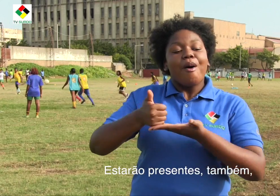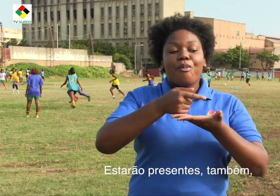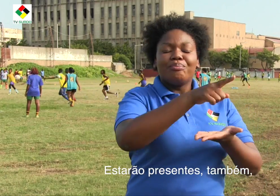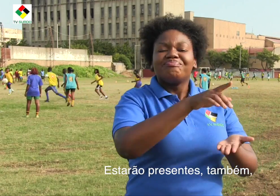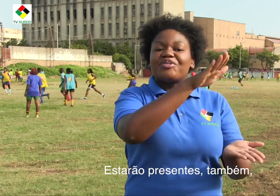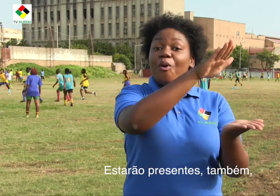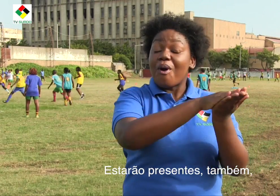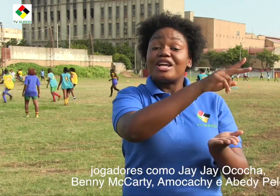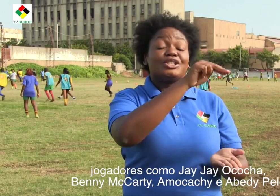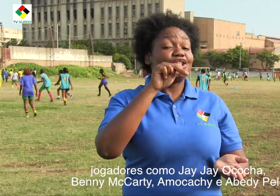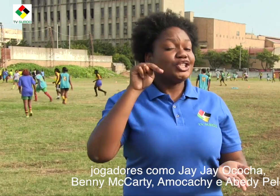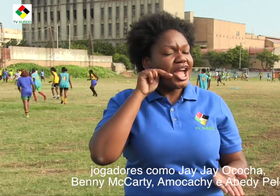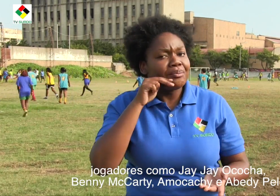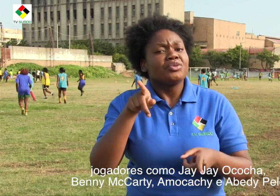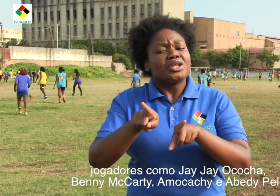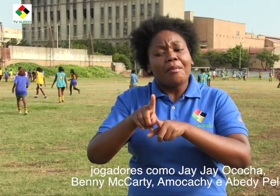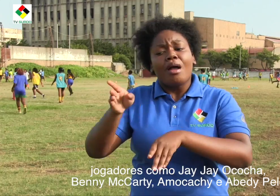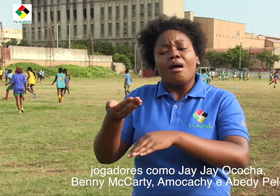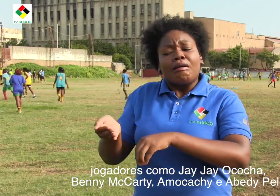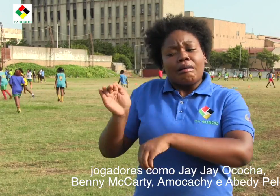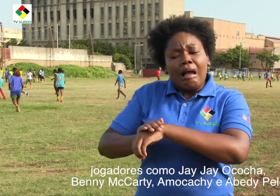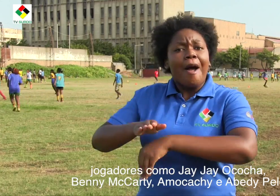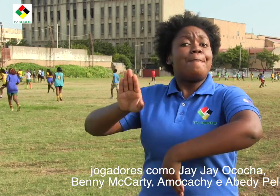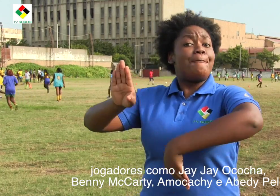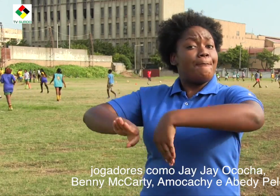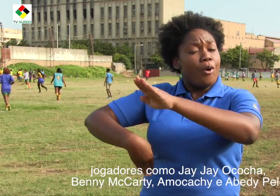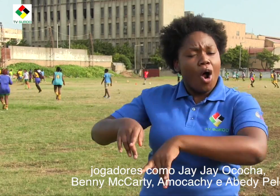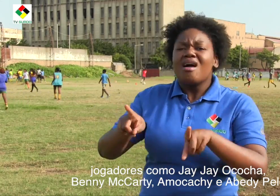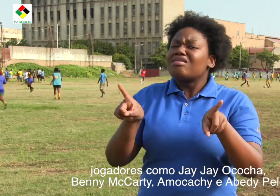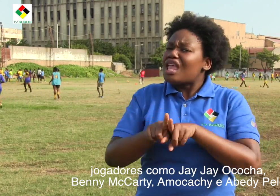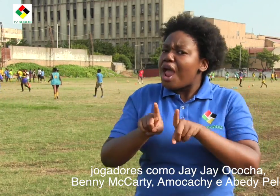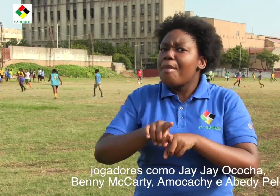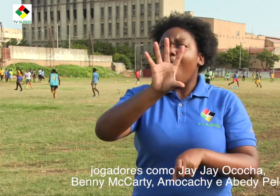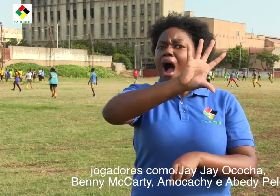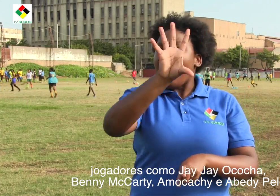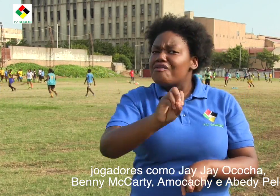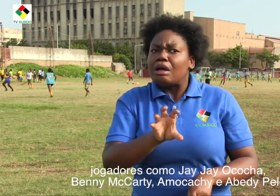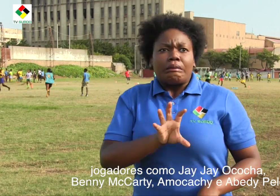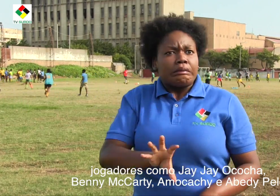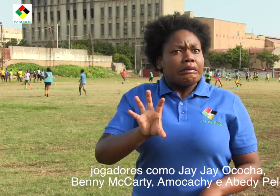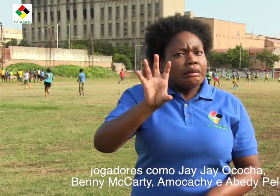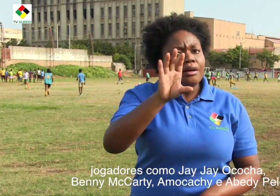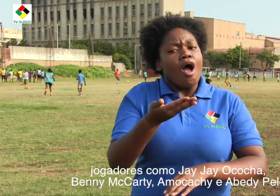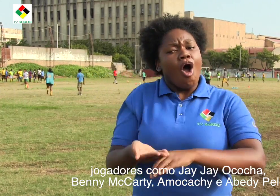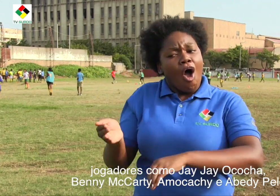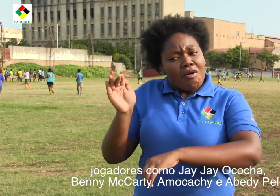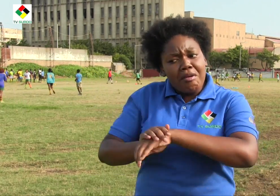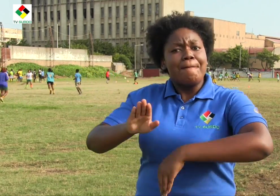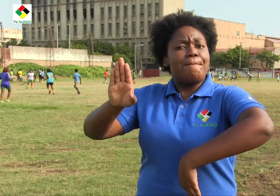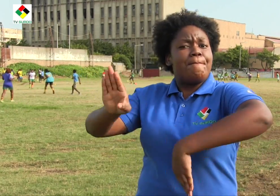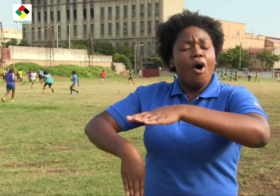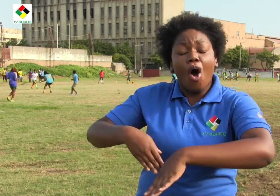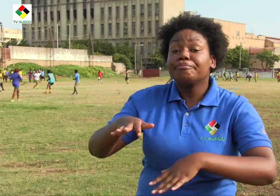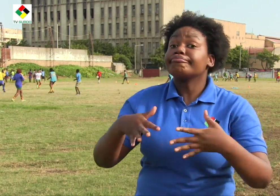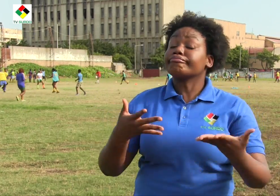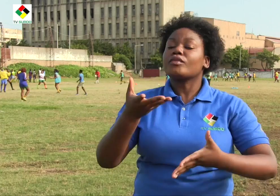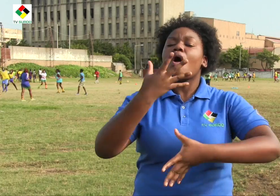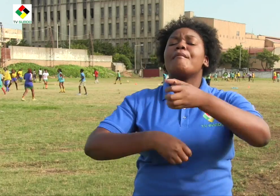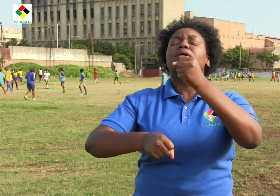presentes também jogadores como J.J. Okocha, Ben Makat, Amokashi e Abid Belé. Em